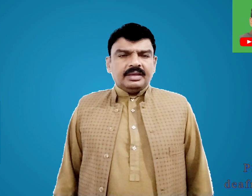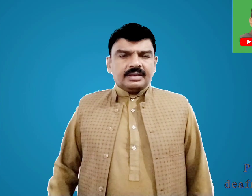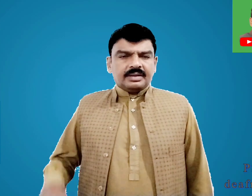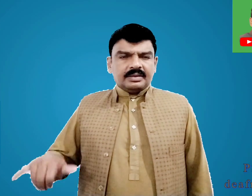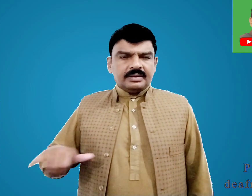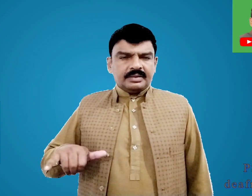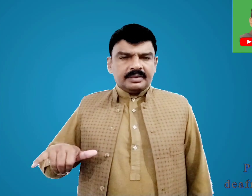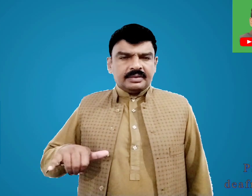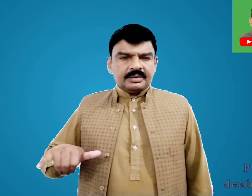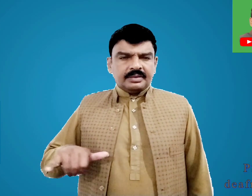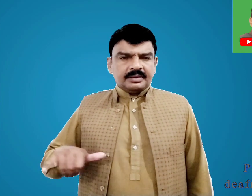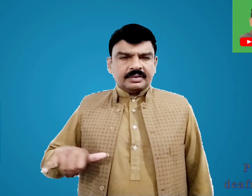near,